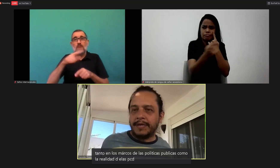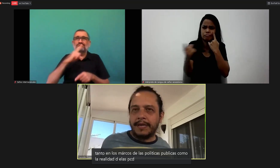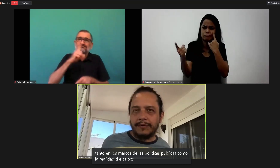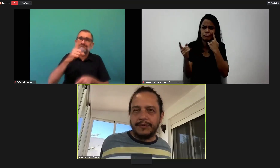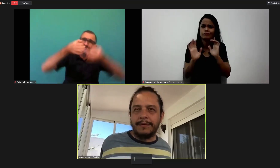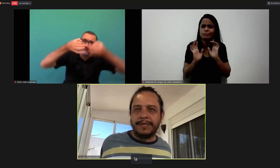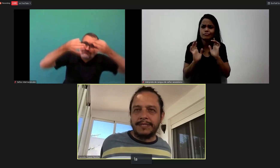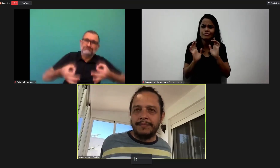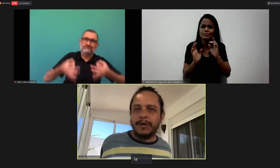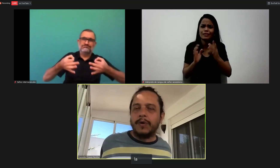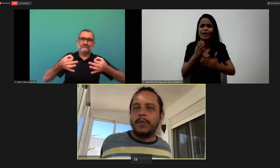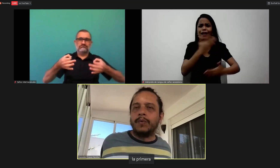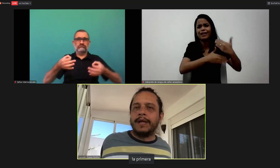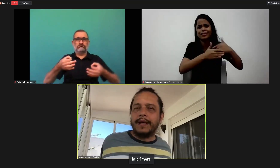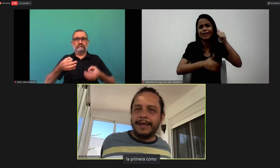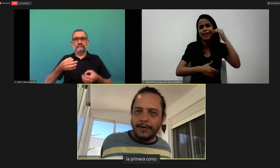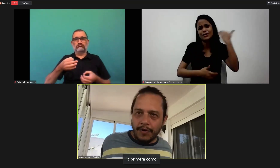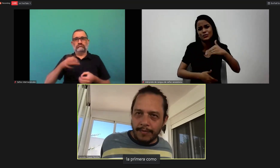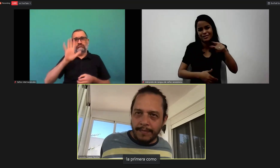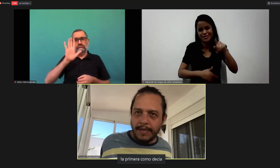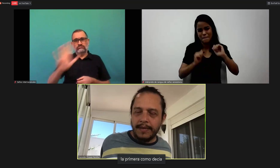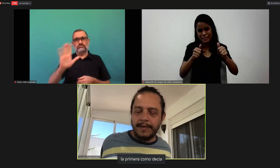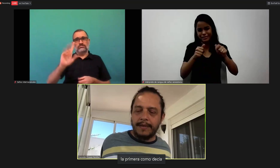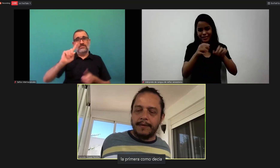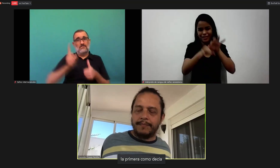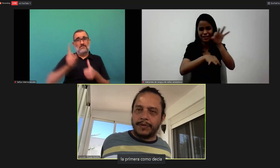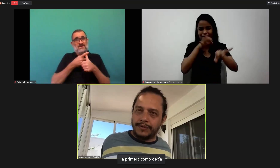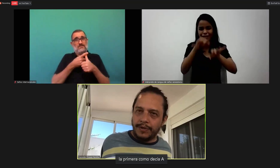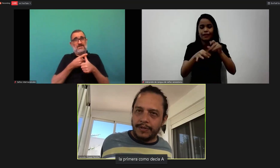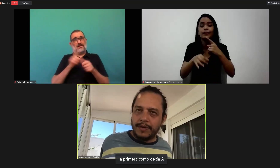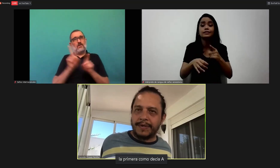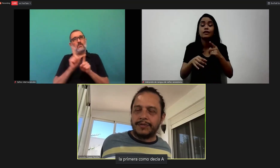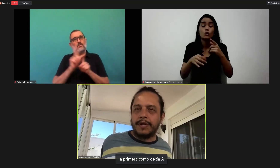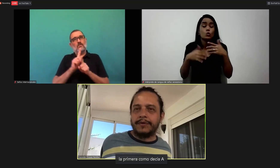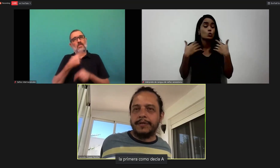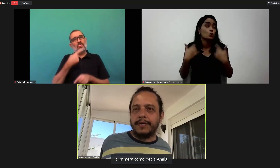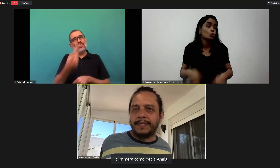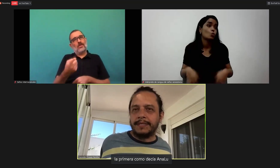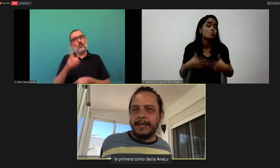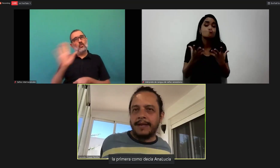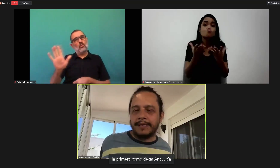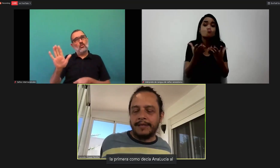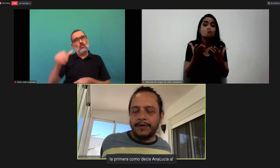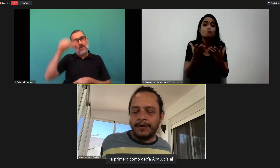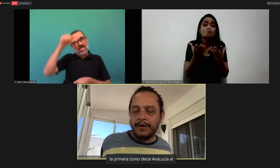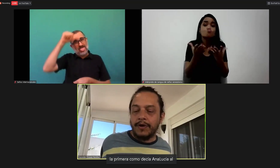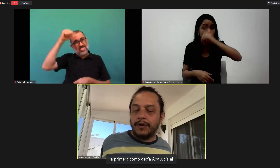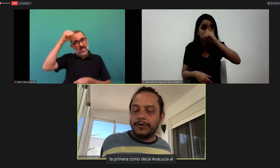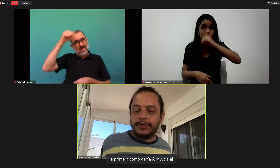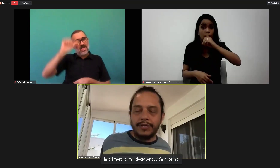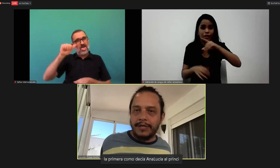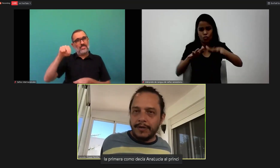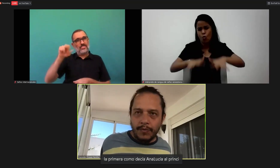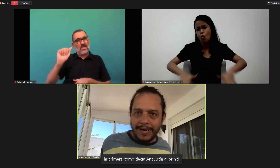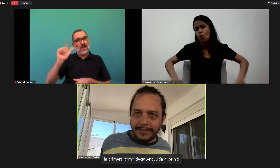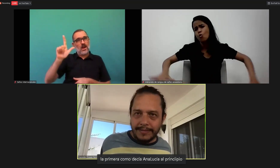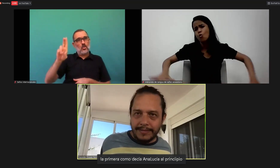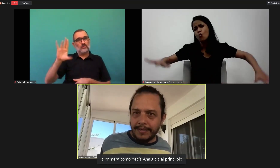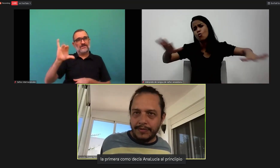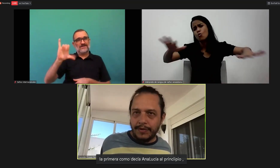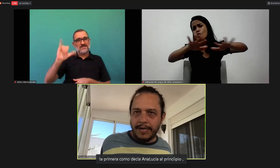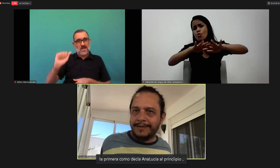decía también Ana Lucía al principio, una enorme porción de personas con discapacidad en la región no tienen